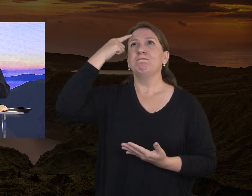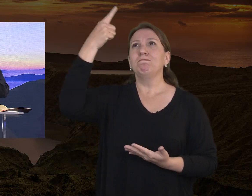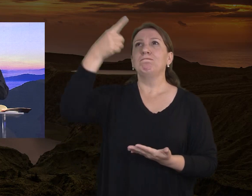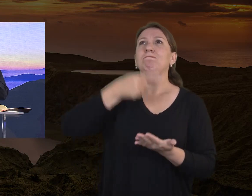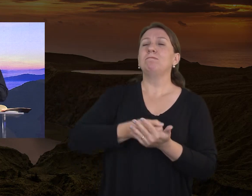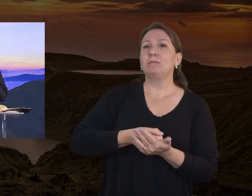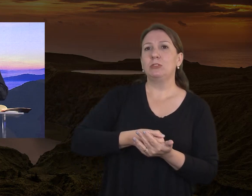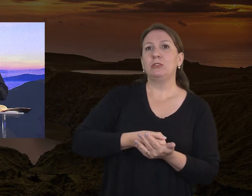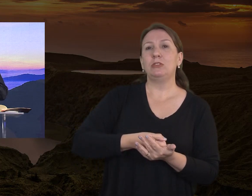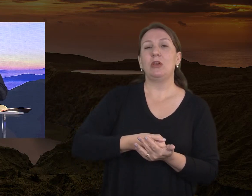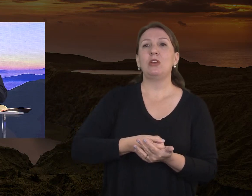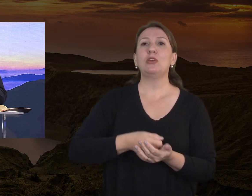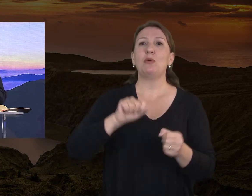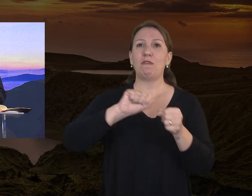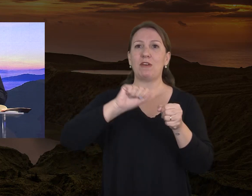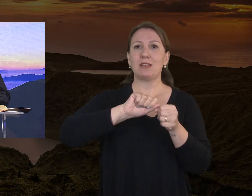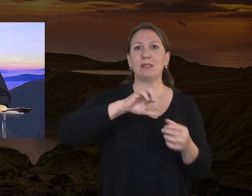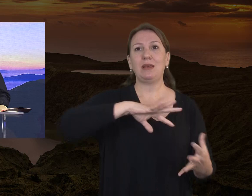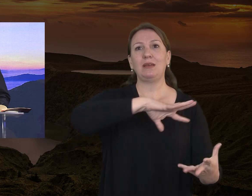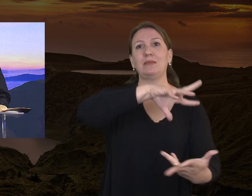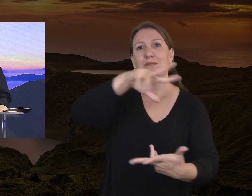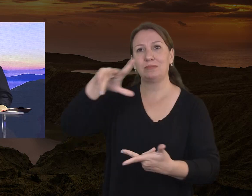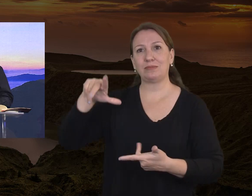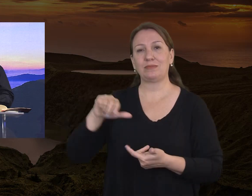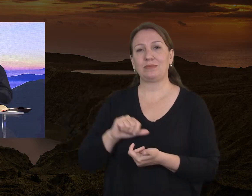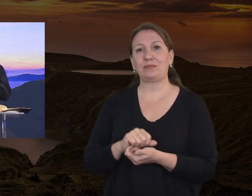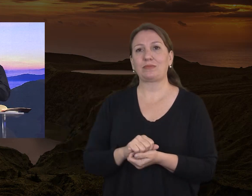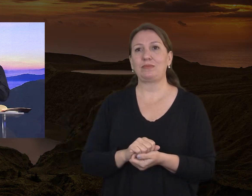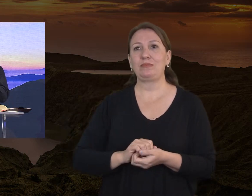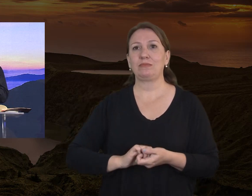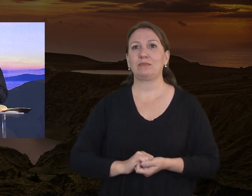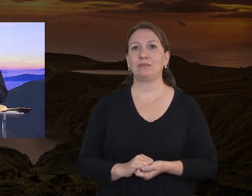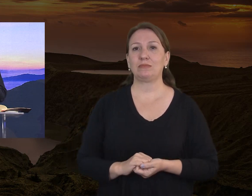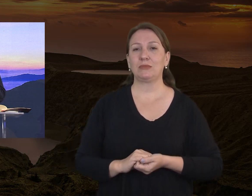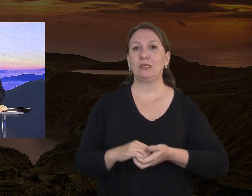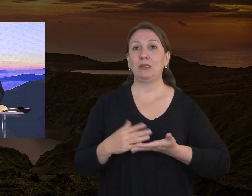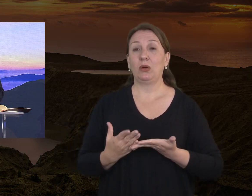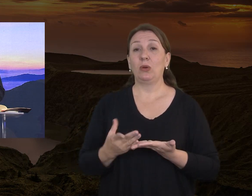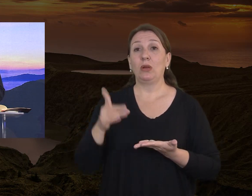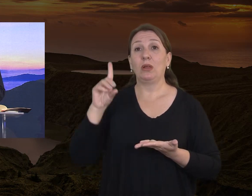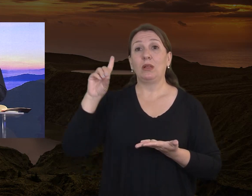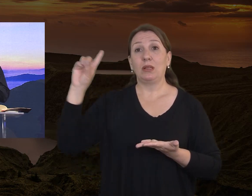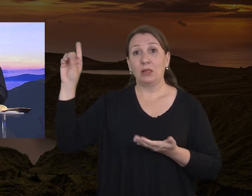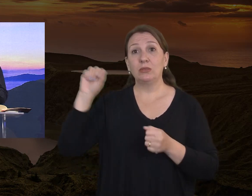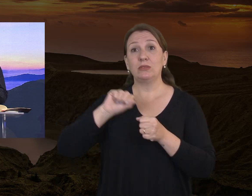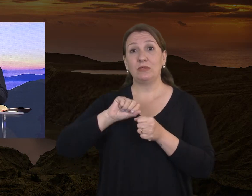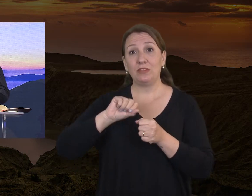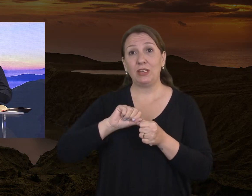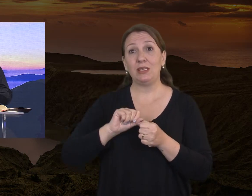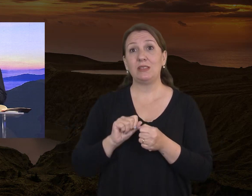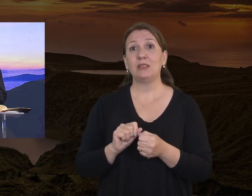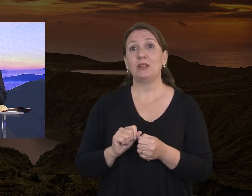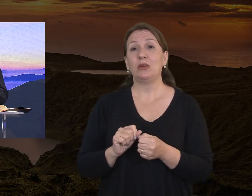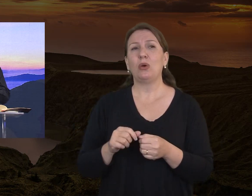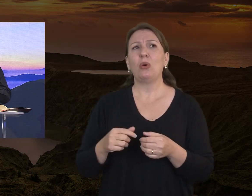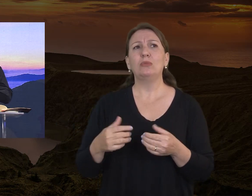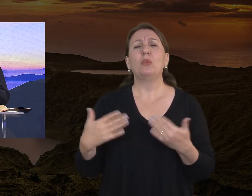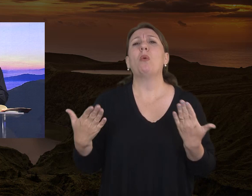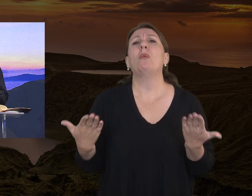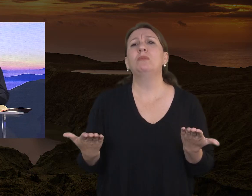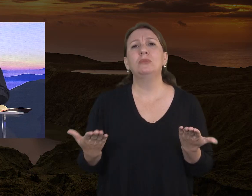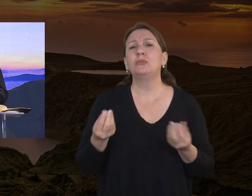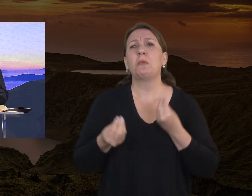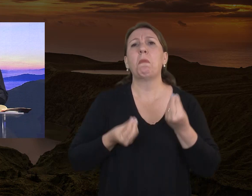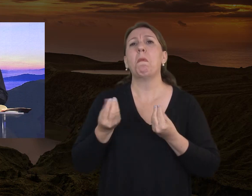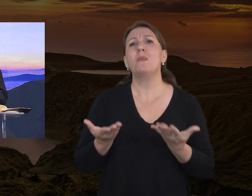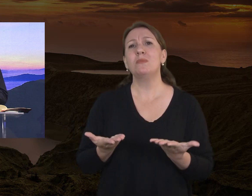compõe-se de Deus e a criação. E quando Deus criou a criação, ele criou dele mesmo, a partir dele, a